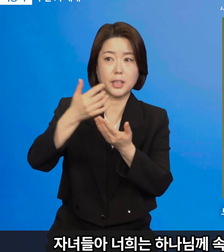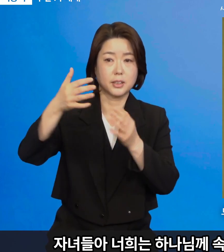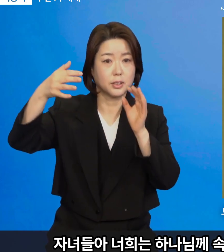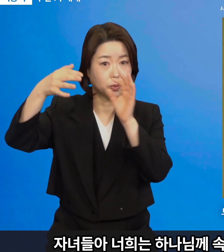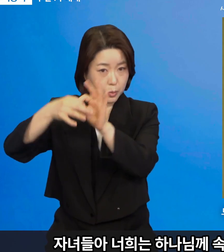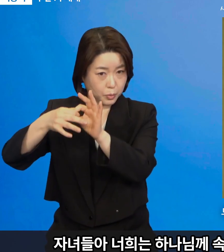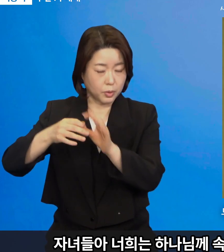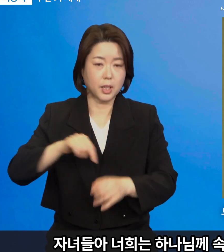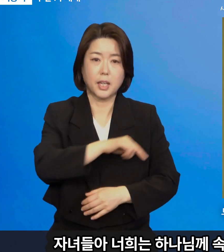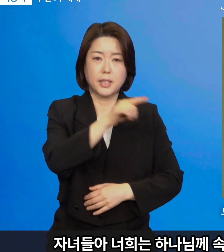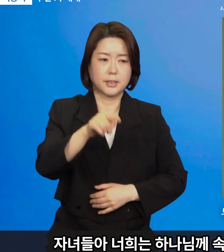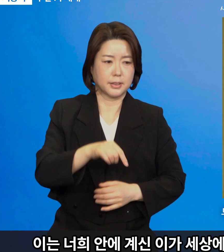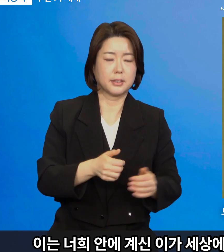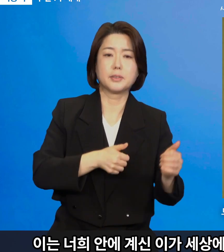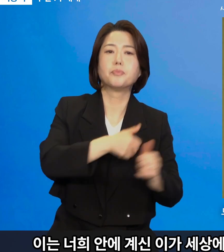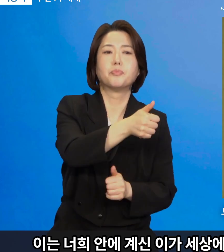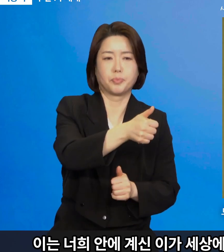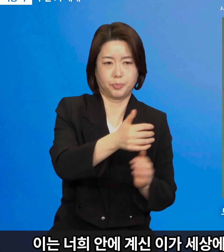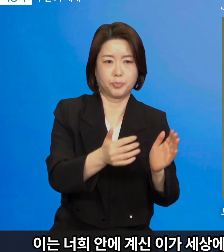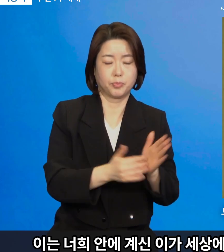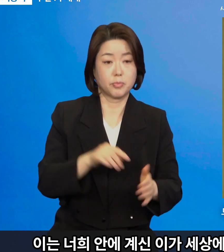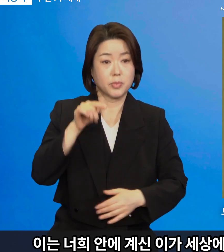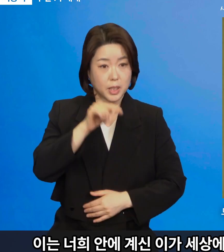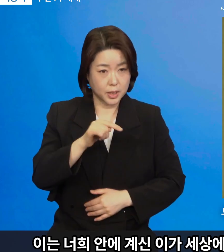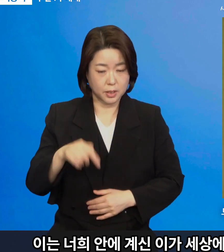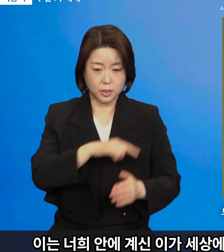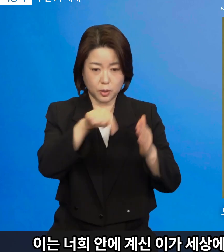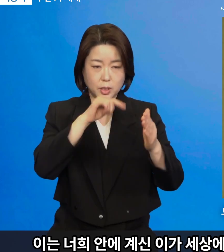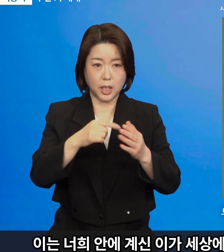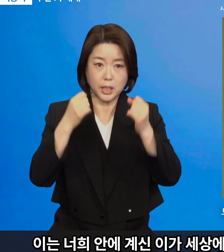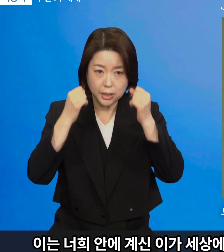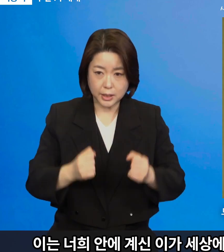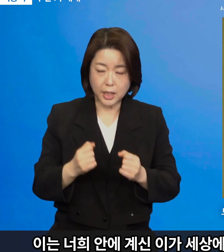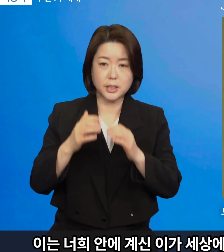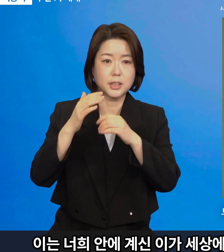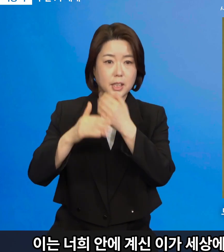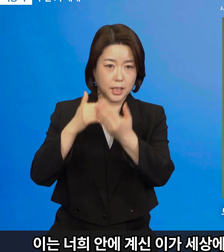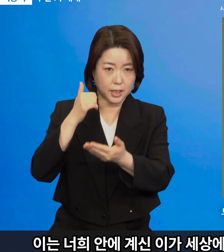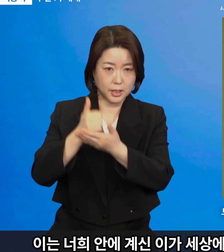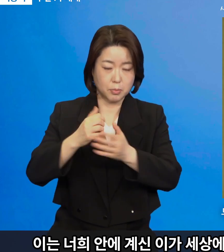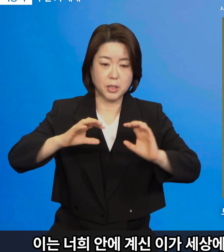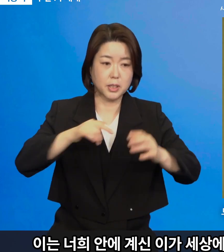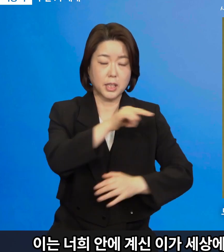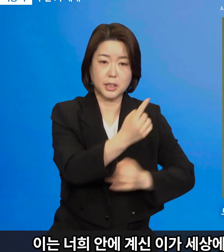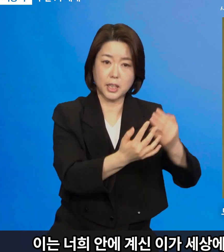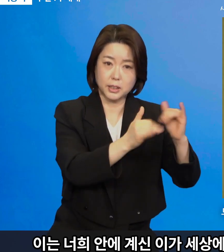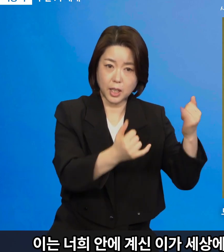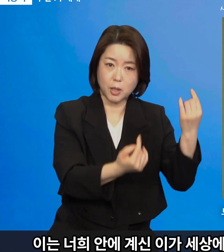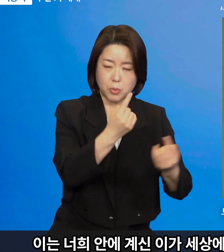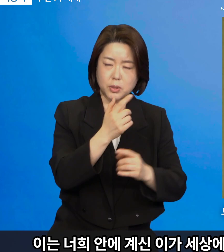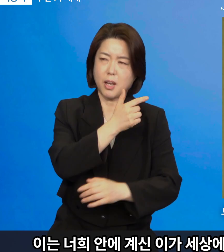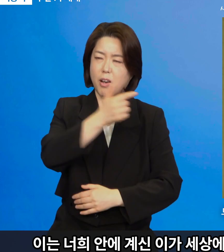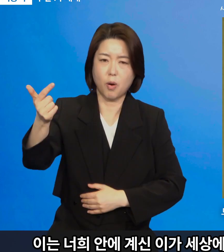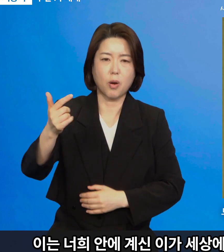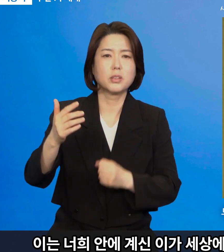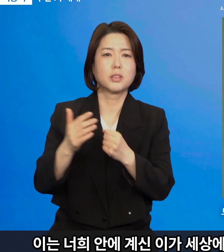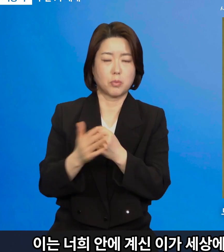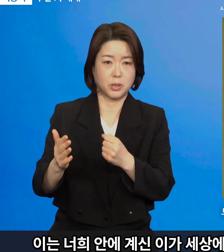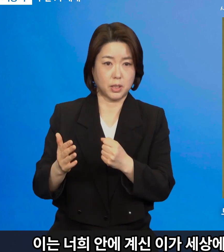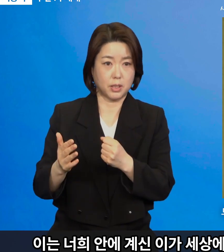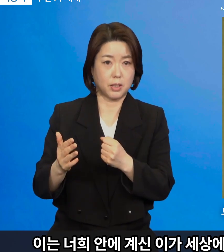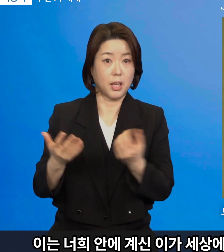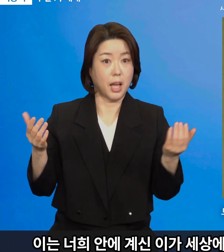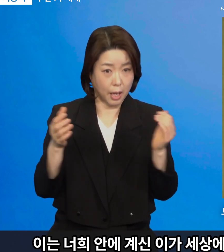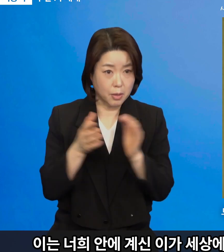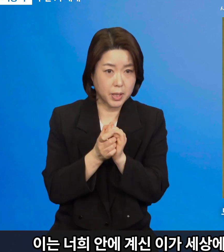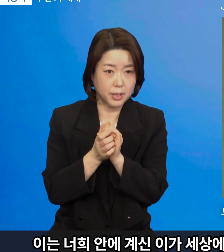또 그들을 이기었나니 이는 너희 안에 계신 이가 세상에 있는 자보다 크심이라. 아멘이죠.